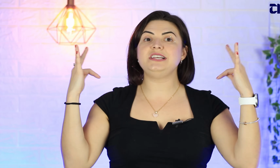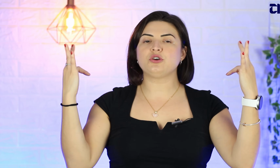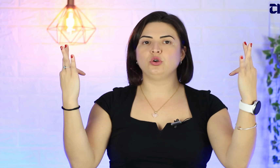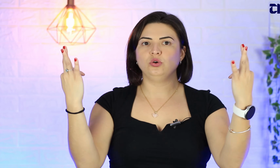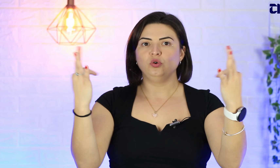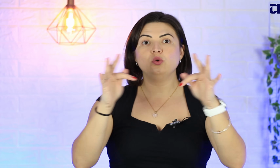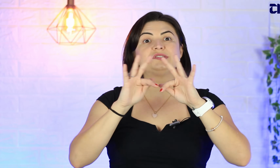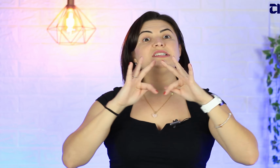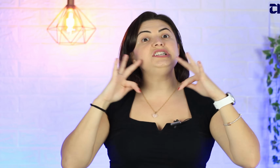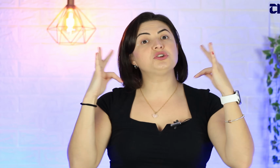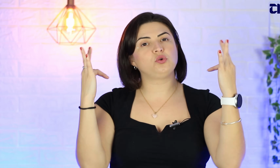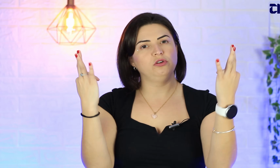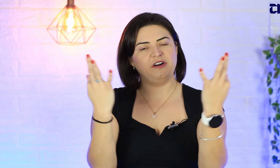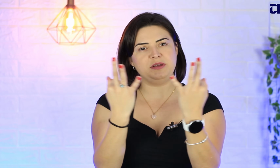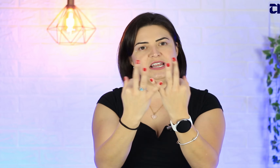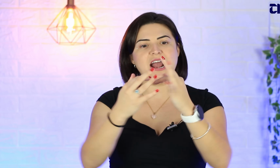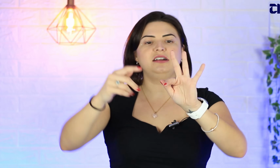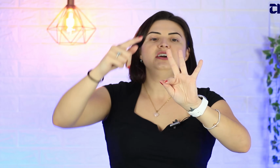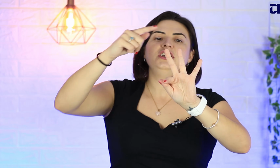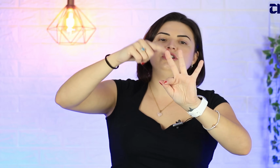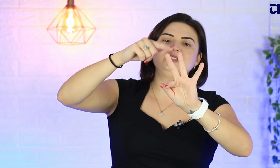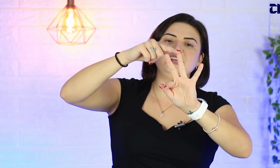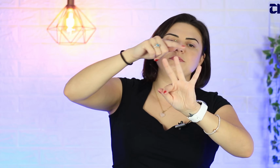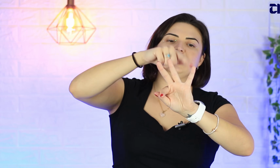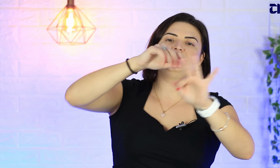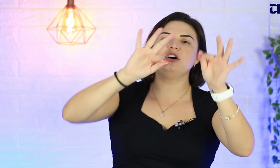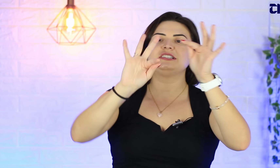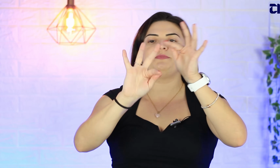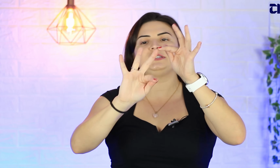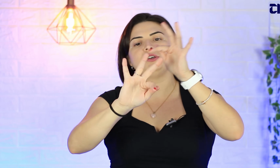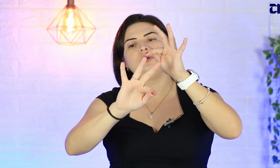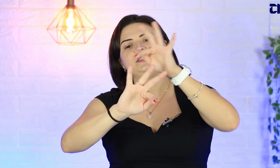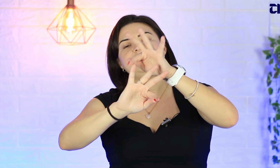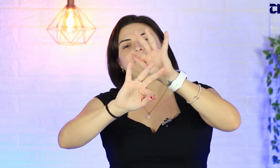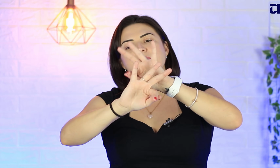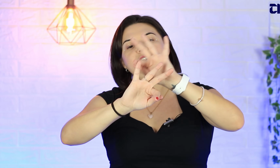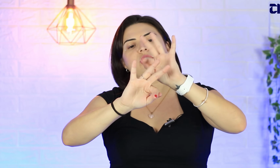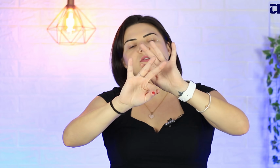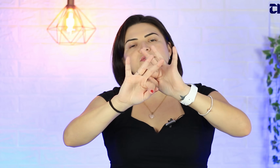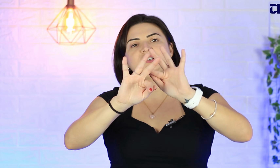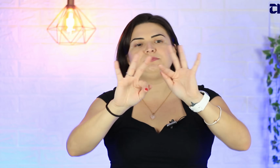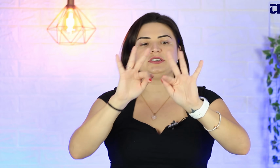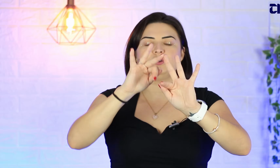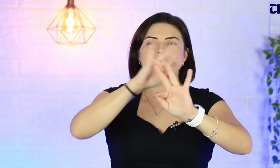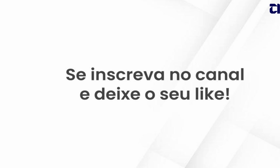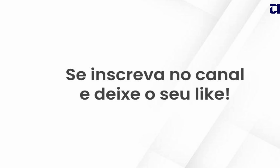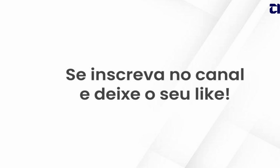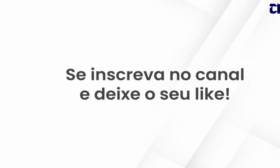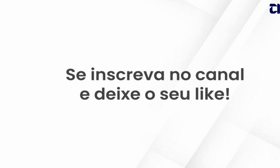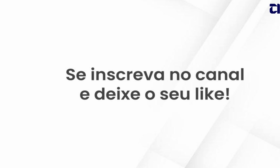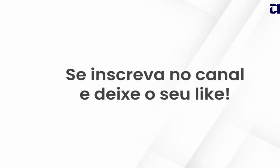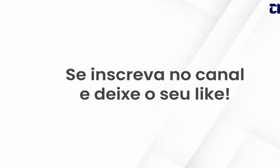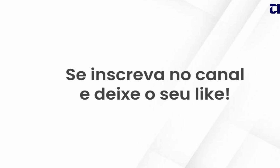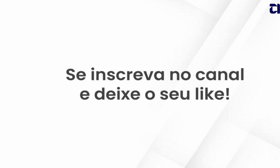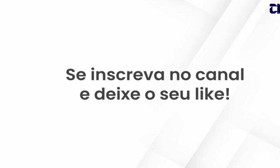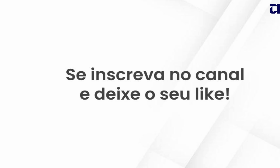ciclo, um círculo familiar e nós temos aqui, ó, as pessoas da família, como se fossem pessoas da família e todos reunidos,